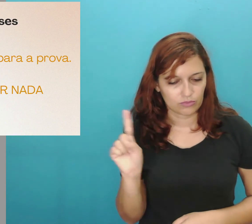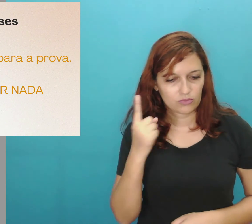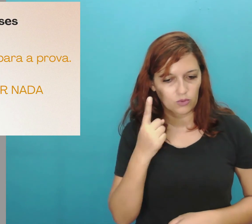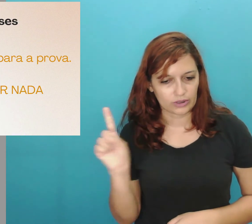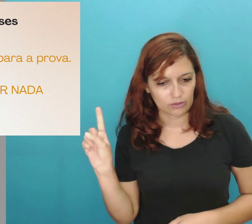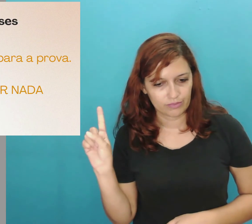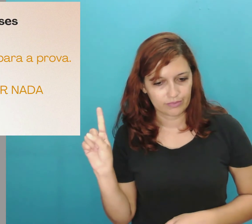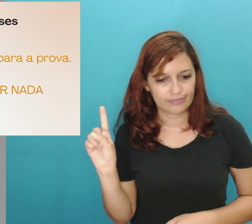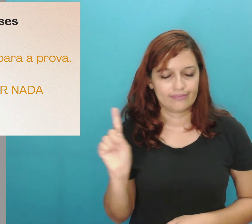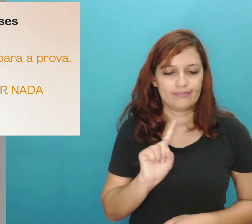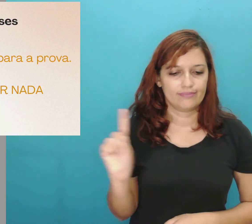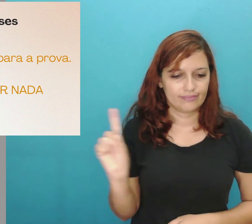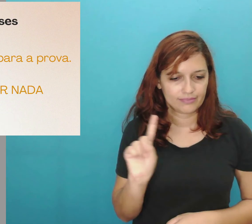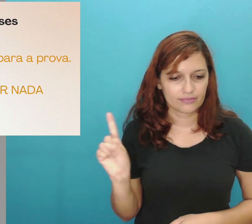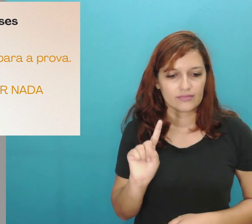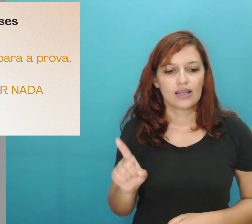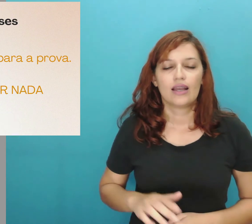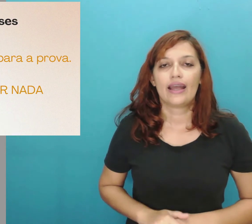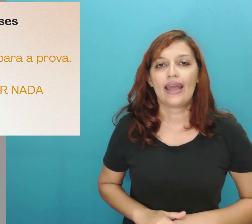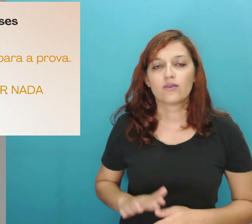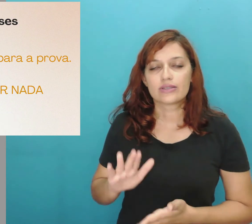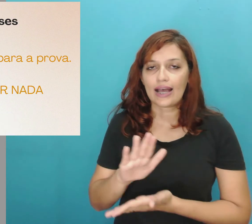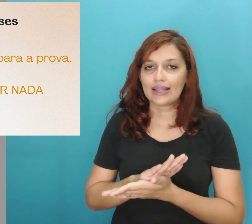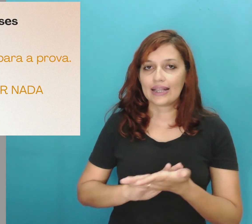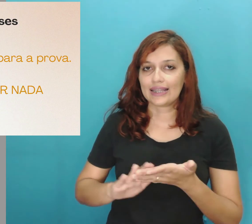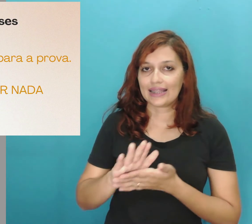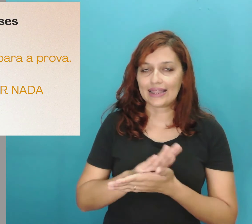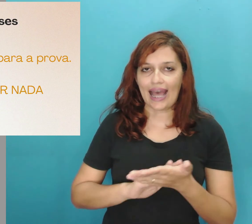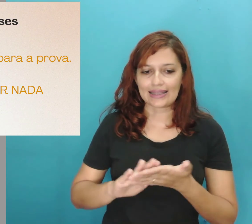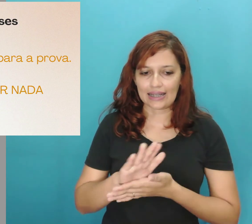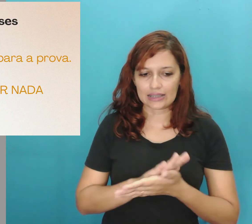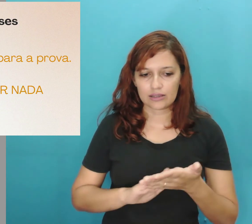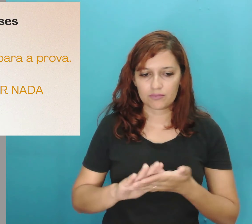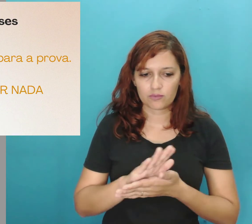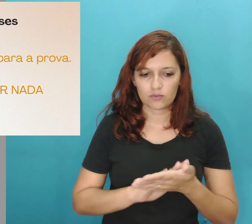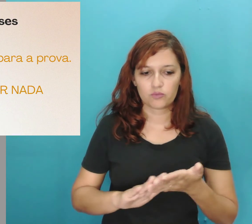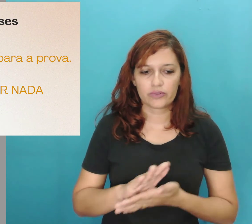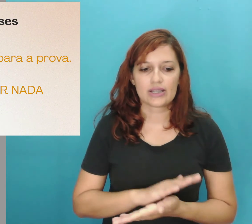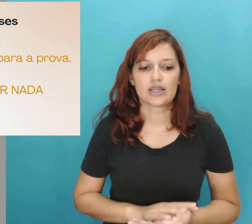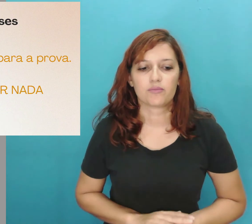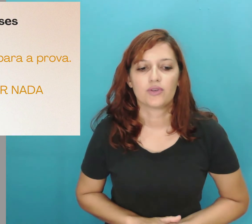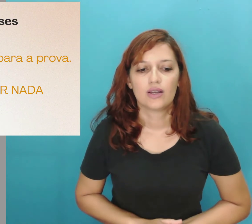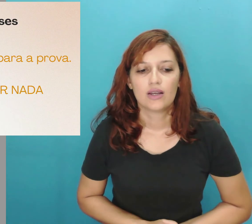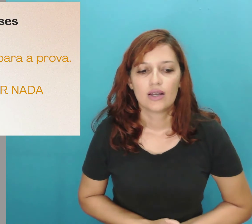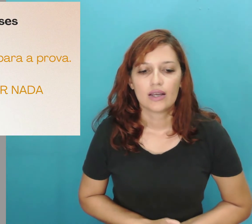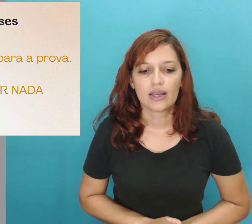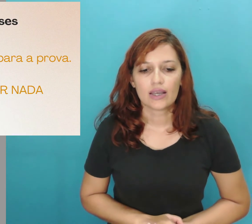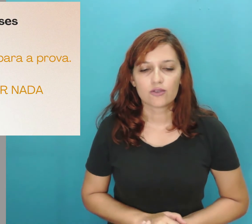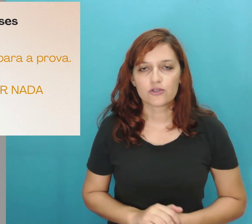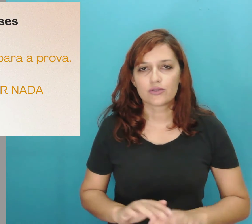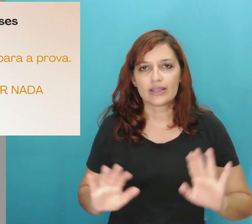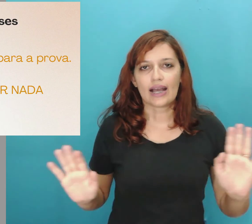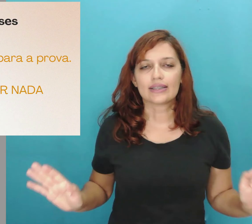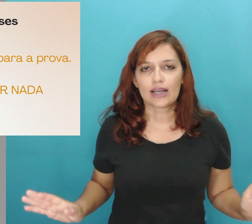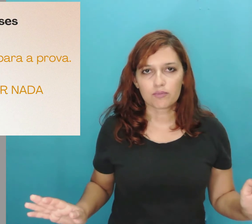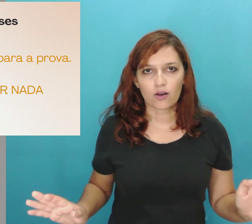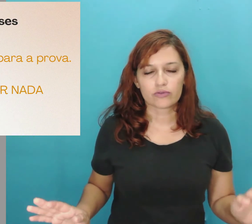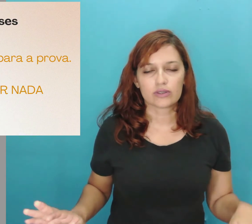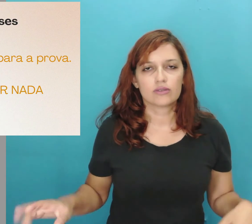ou não, é usar nada. Por exemplo, eu não estudei nada da prova. Não tem